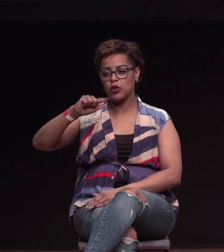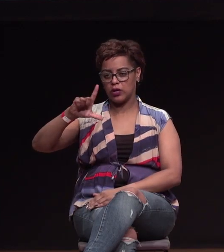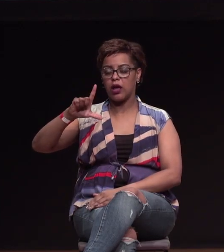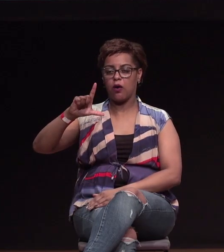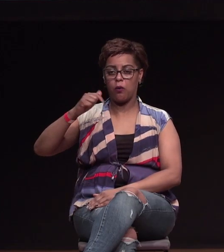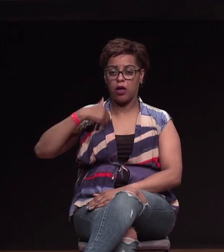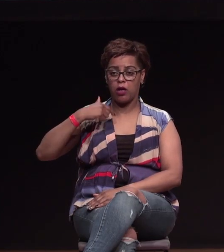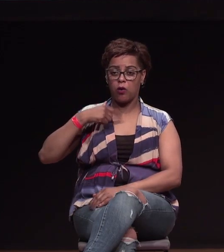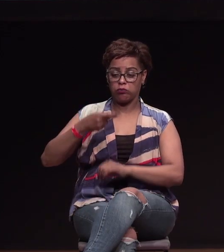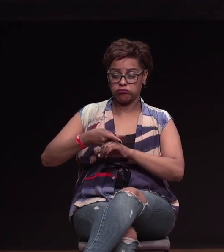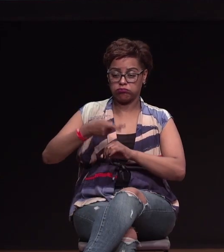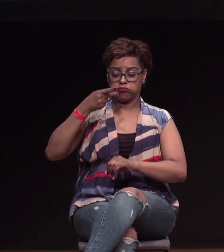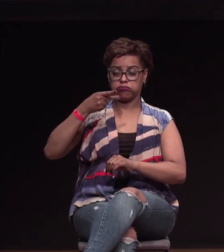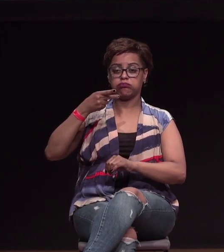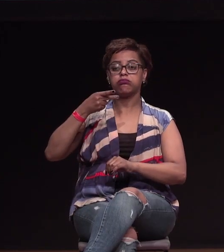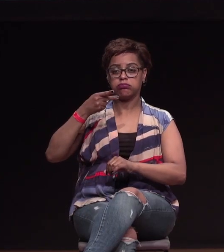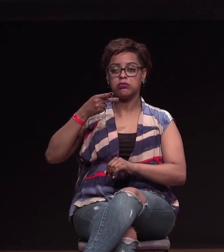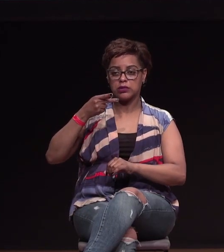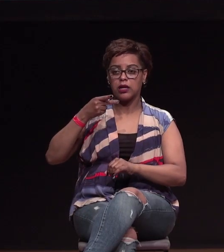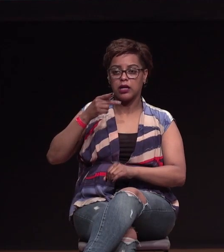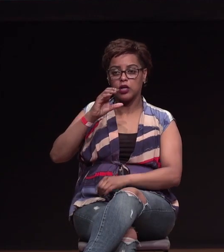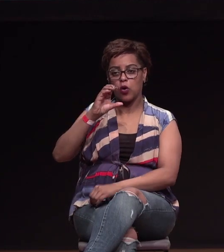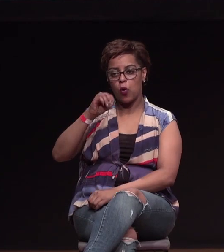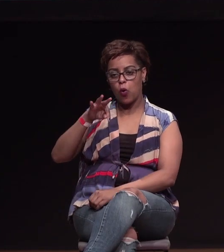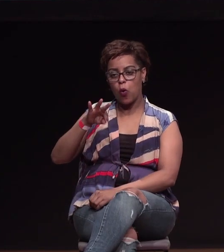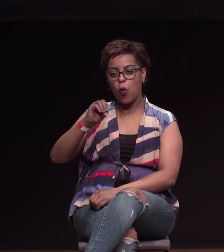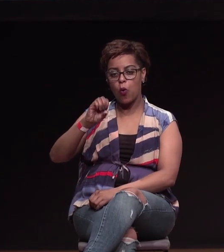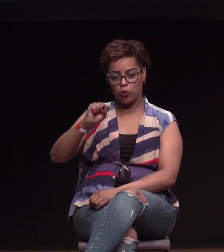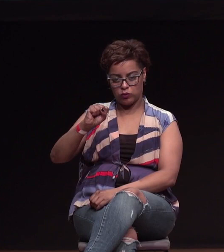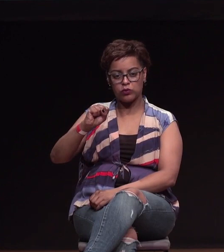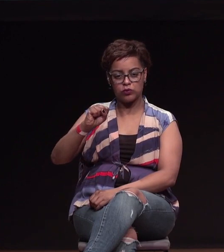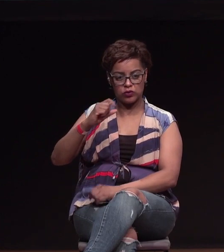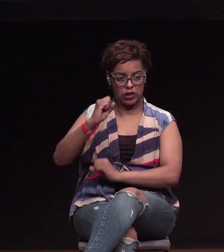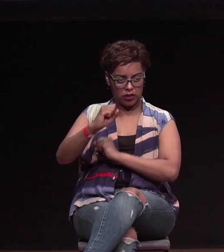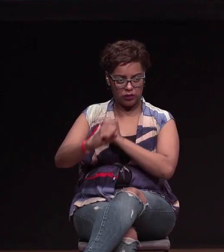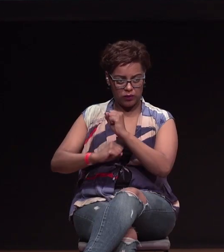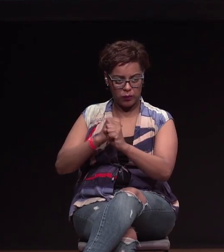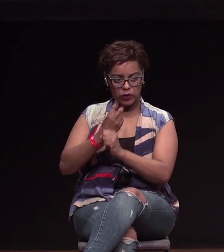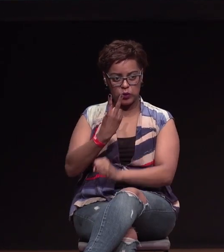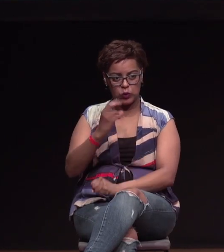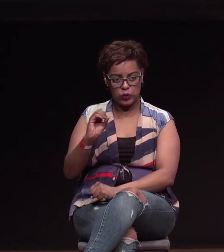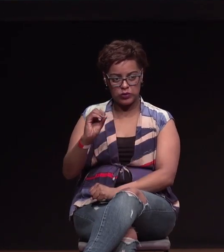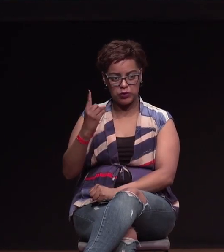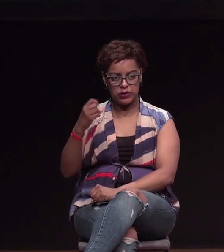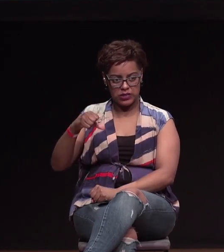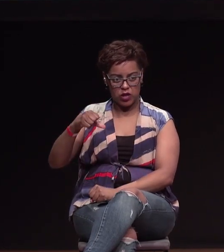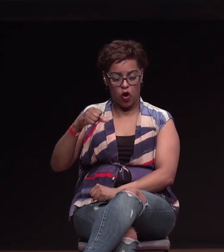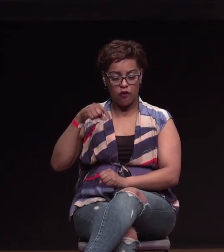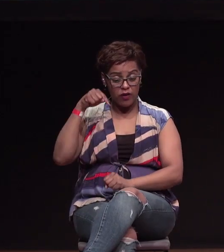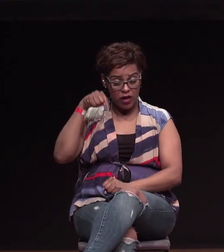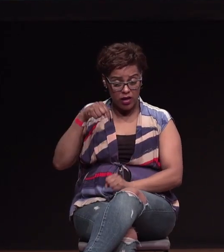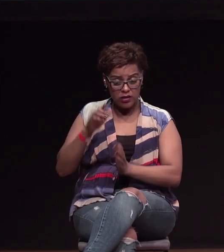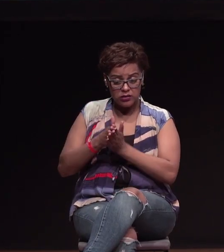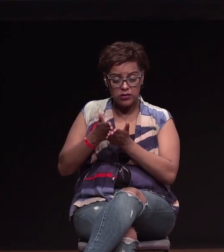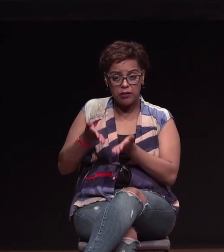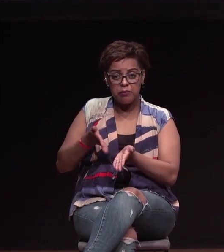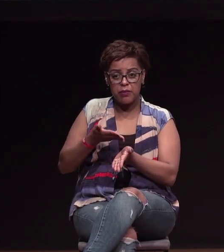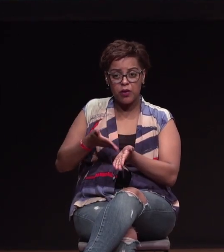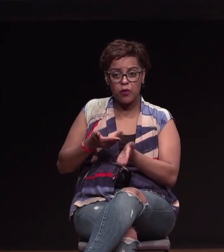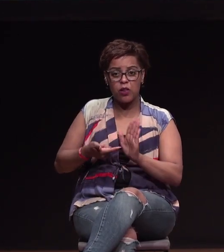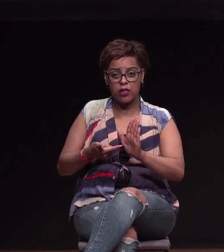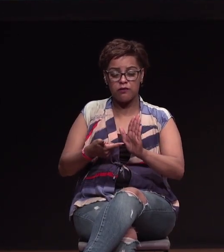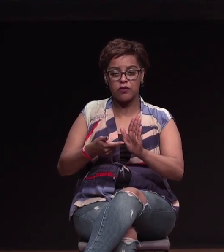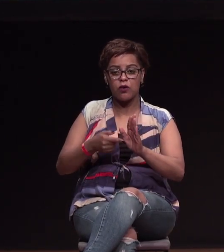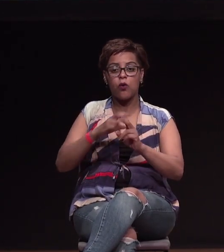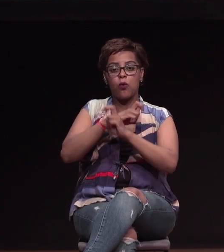Clarice Lispector, que é a categoria de contos, né? Agora em 2019. Esse meu livro aqui, Um Exu em Nova